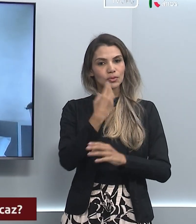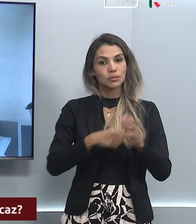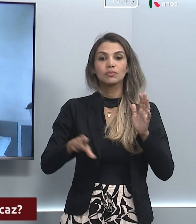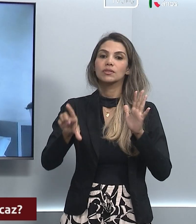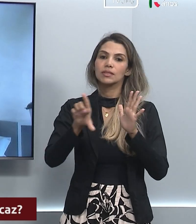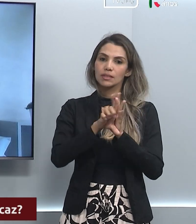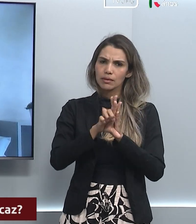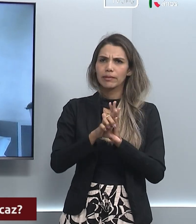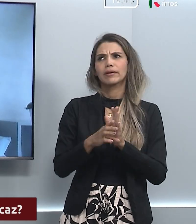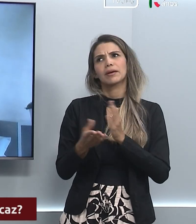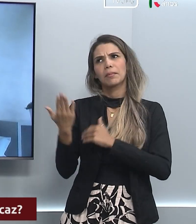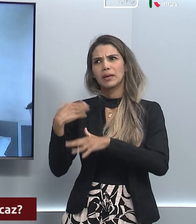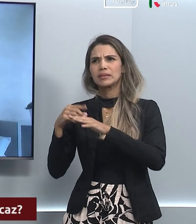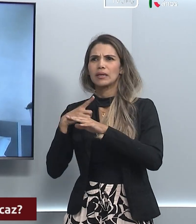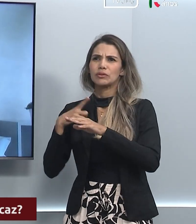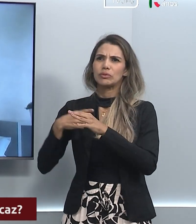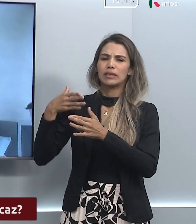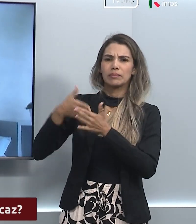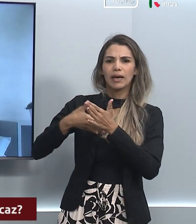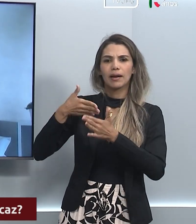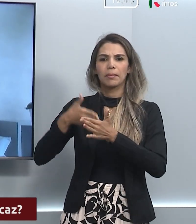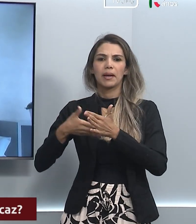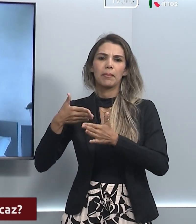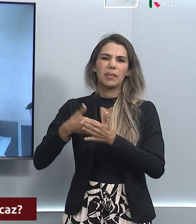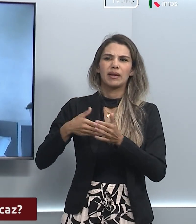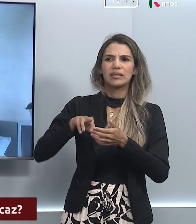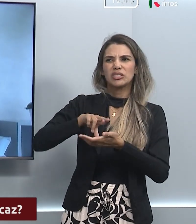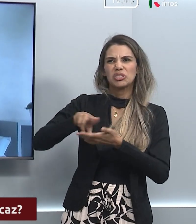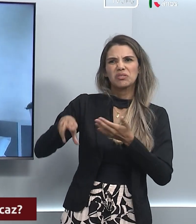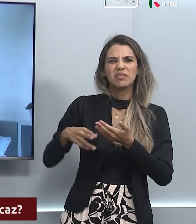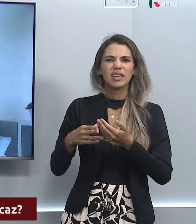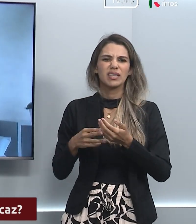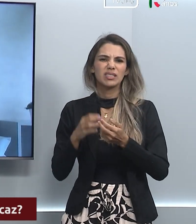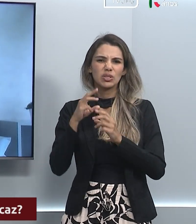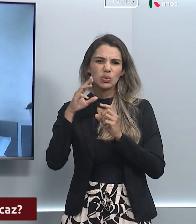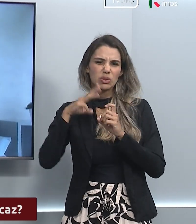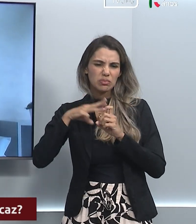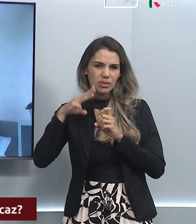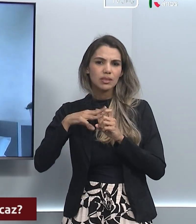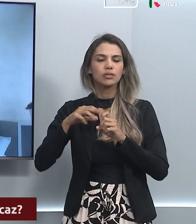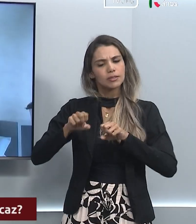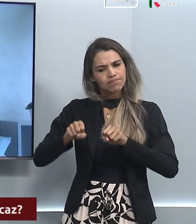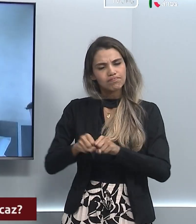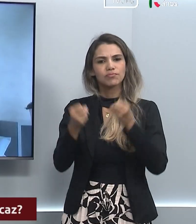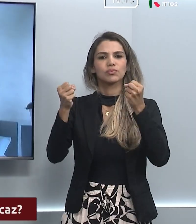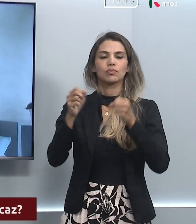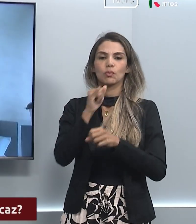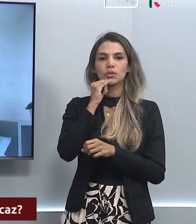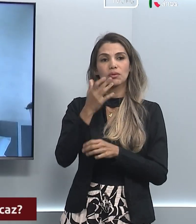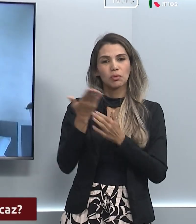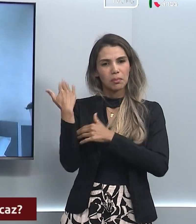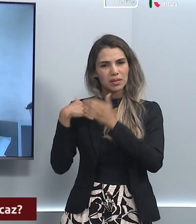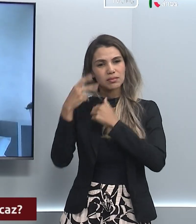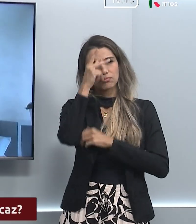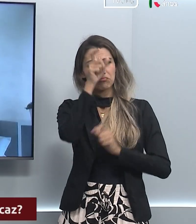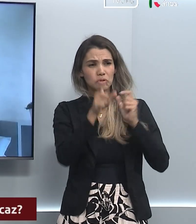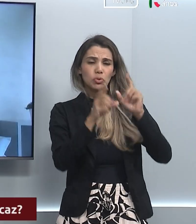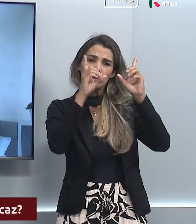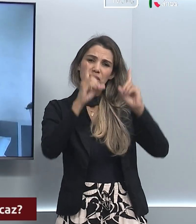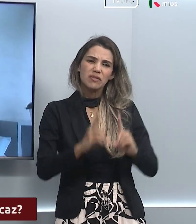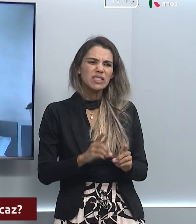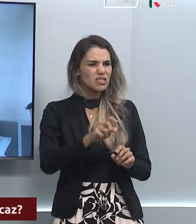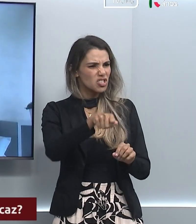de alguns paradigmas, onde as pessoas com deficiência elas eram vistas como doentes, onde